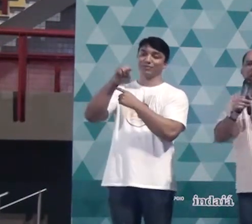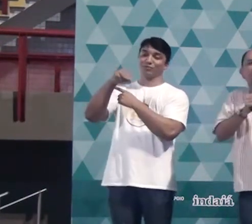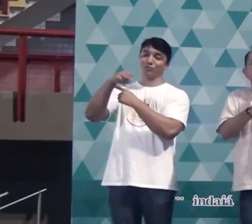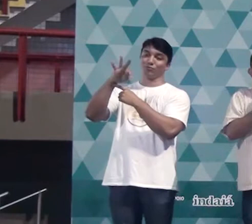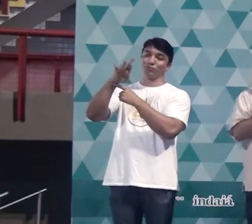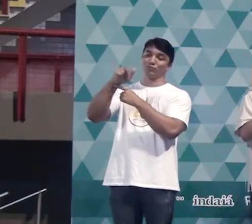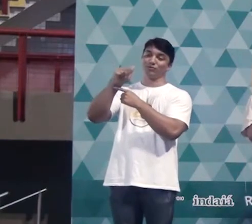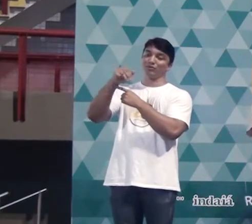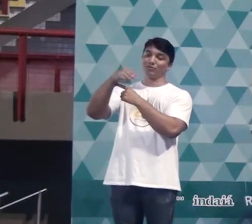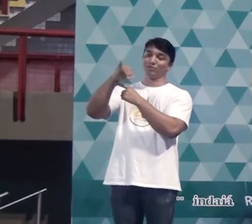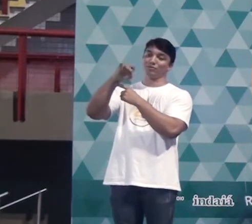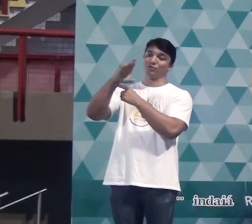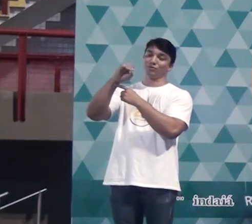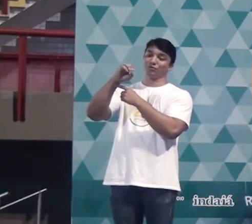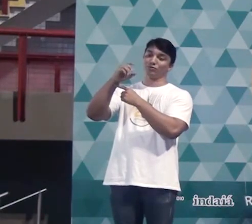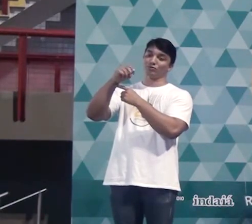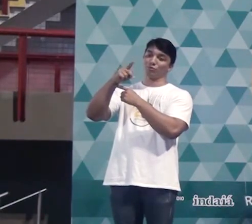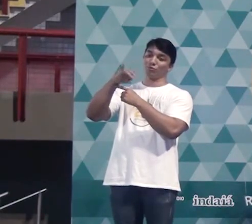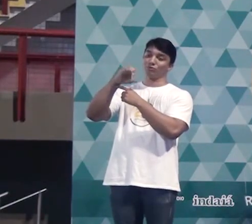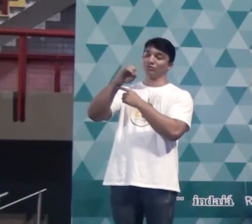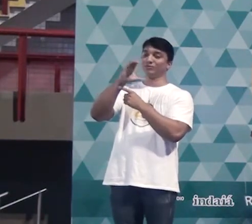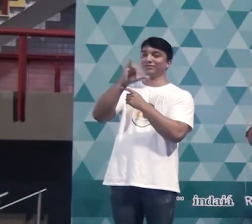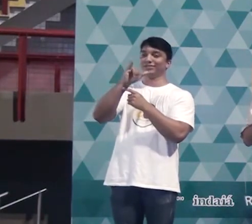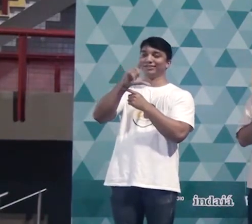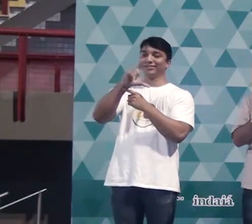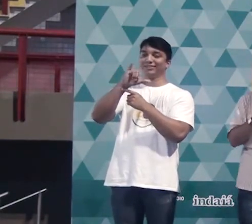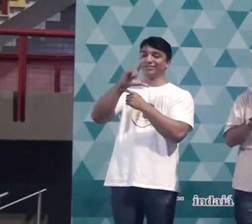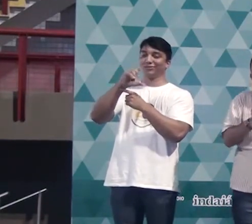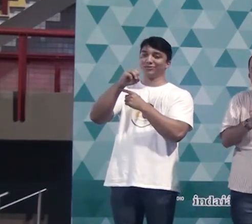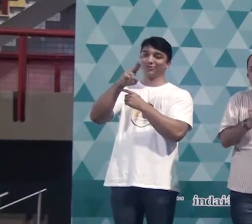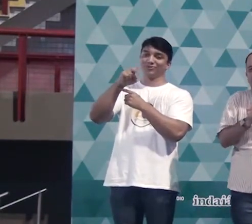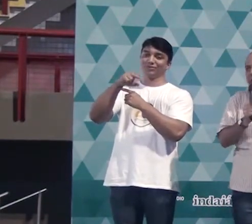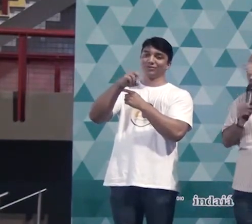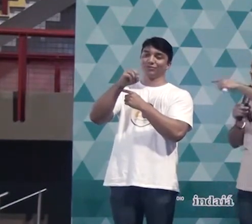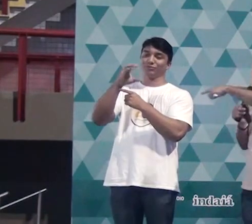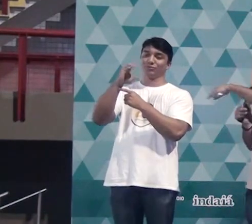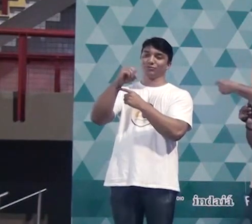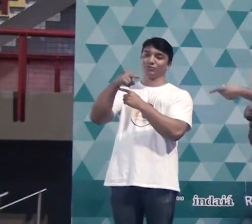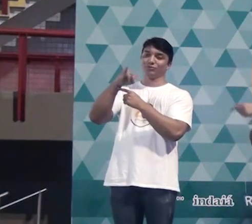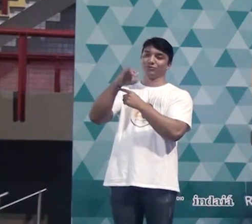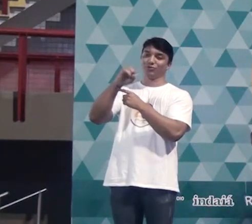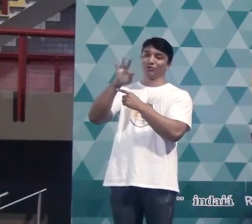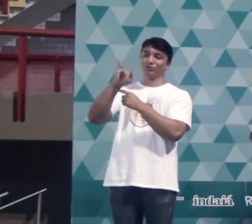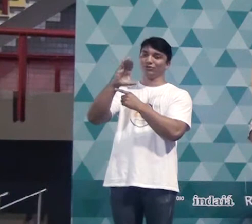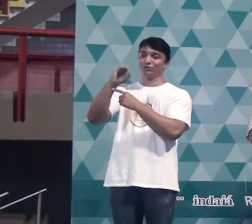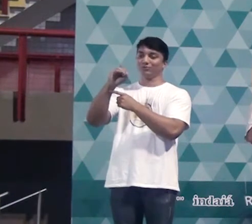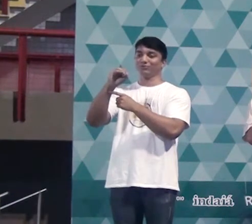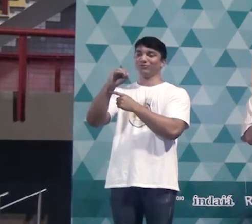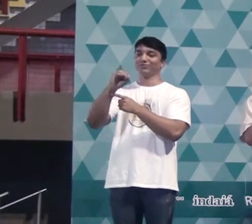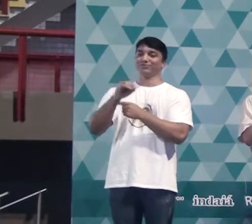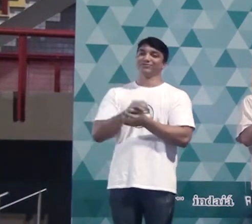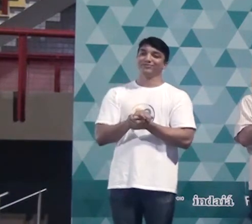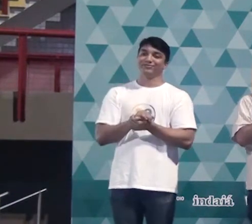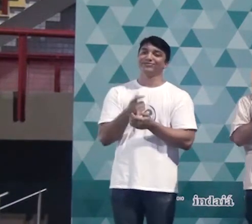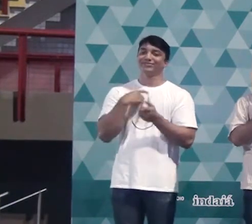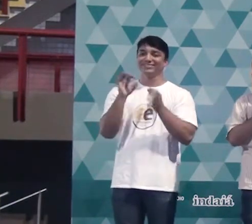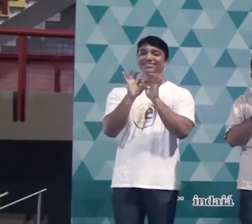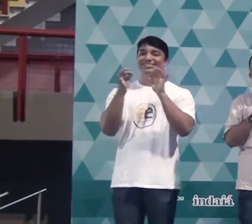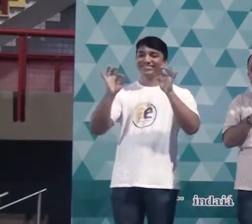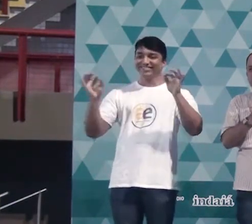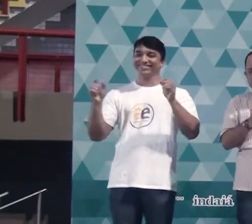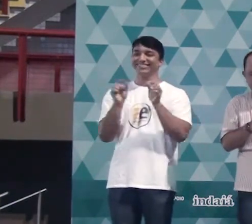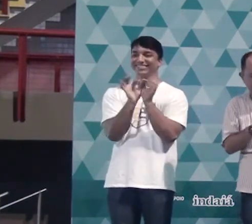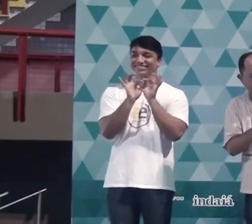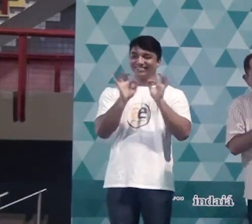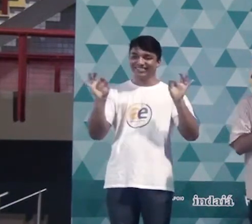Google. Pneumo-ultra microscópico sílico vulcânico niótico. Ainda fica maior se botar no plural. Pneumo-ultra microscópico sílico